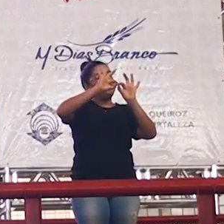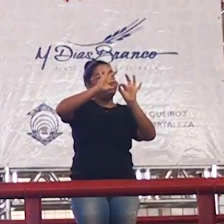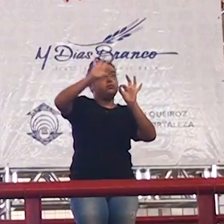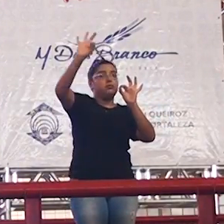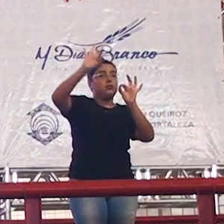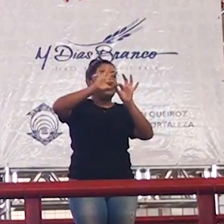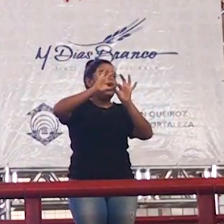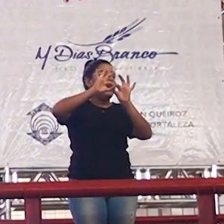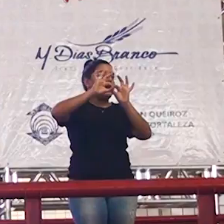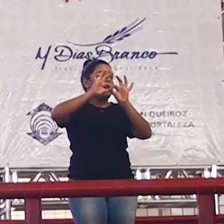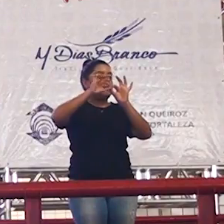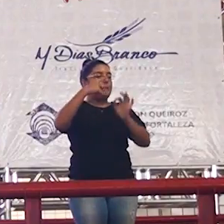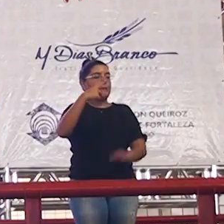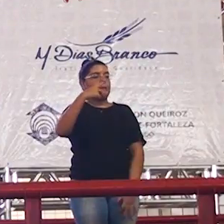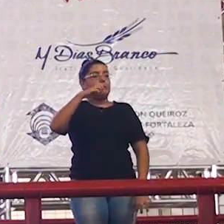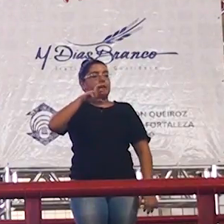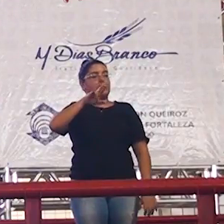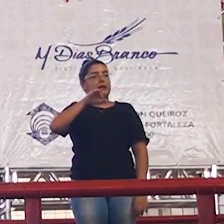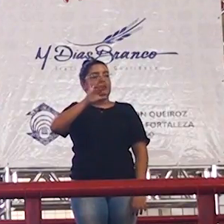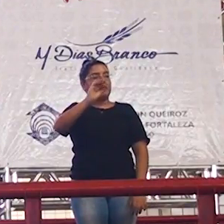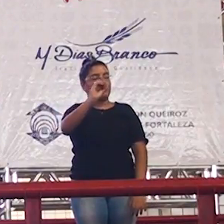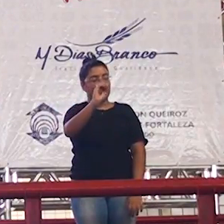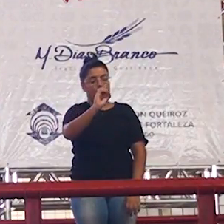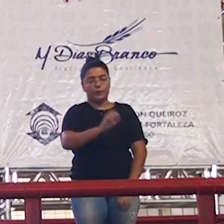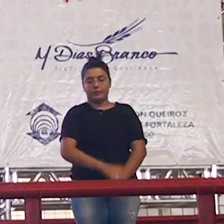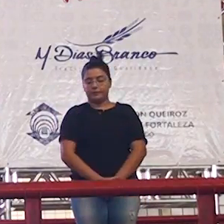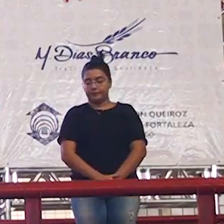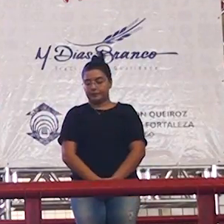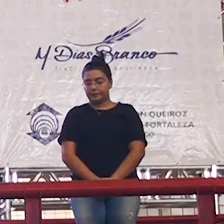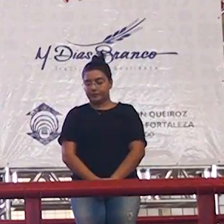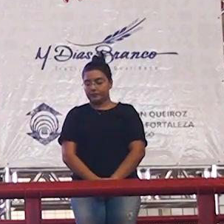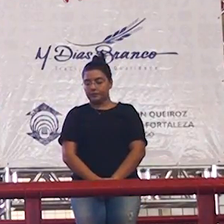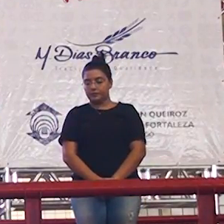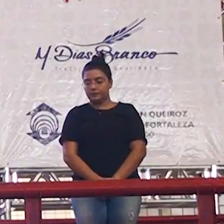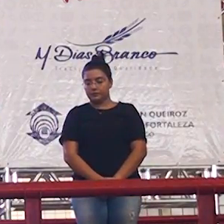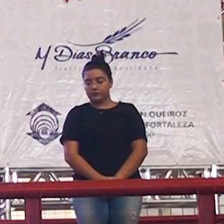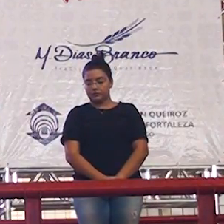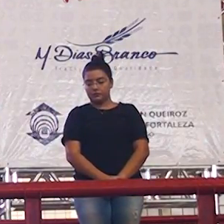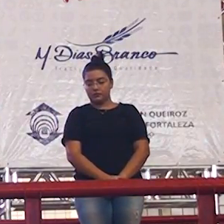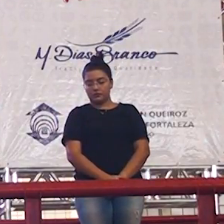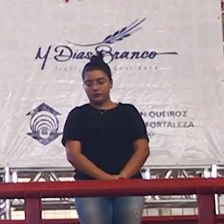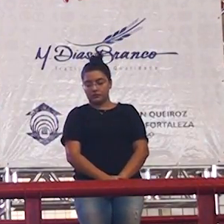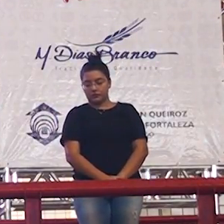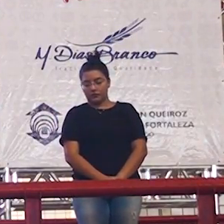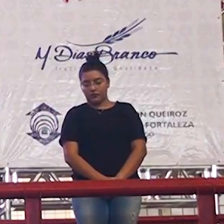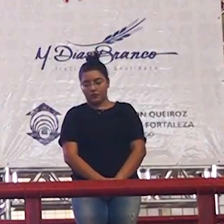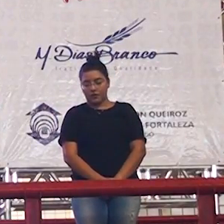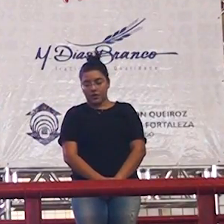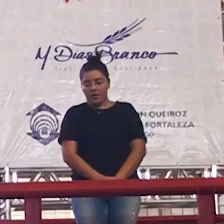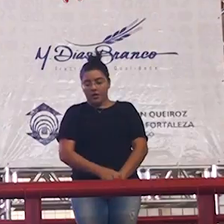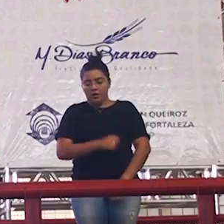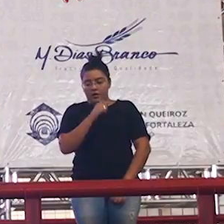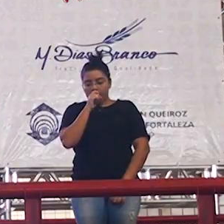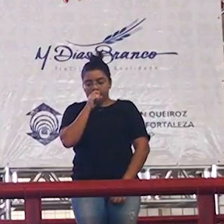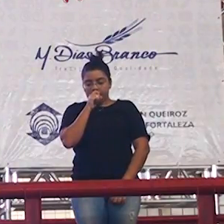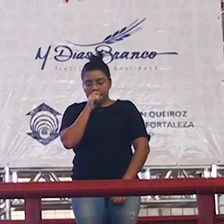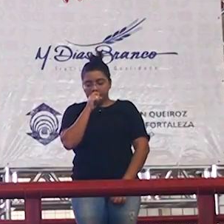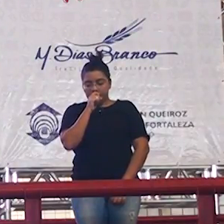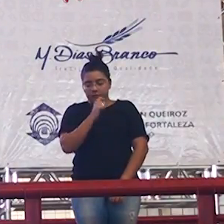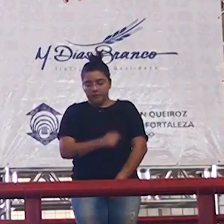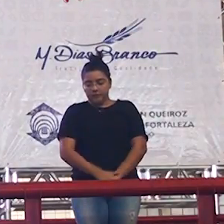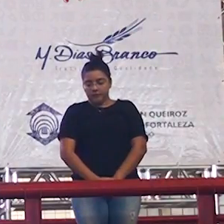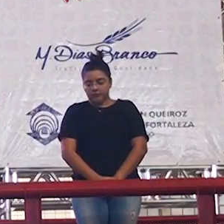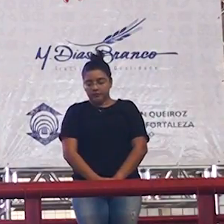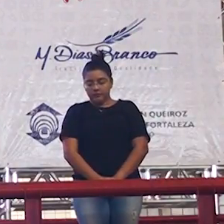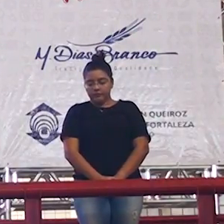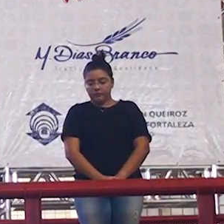círculo. Certo? Então, a circunferência, o comprimento dela é 2πr. Então,